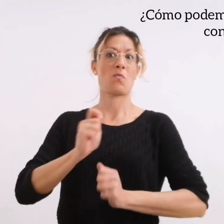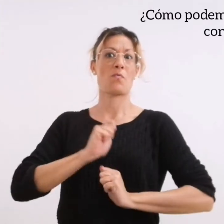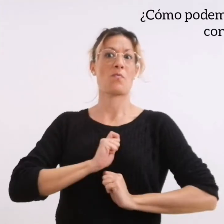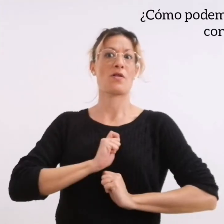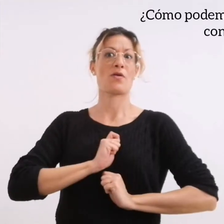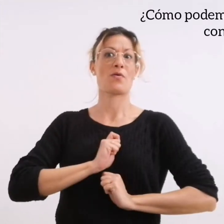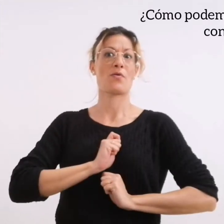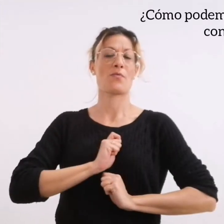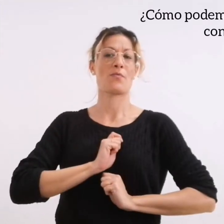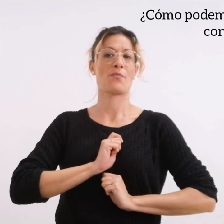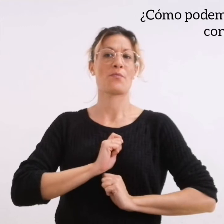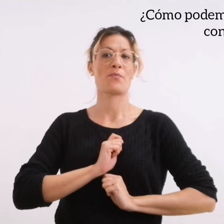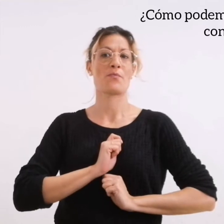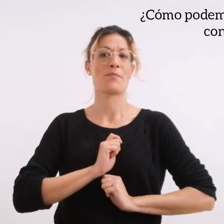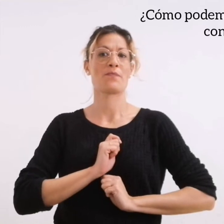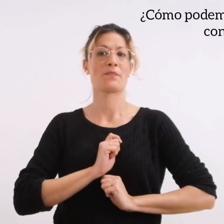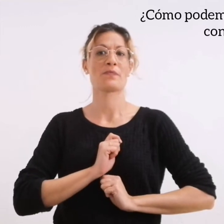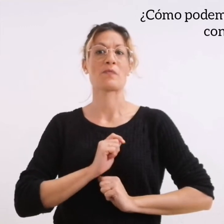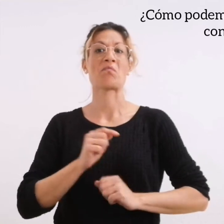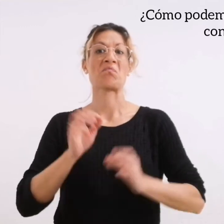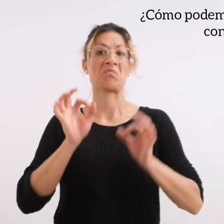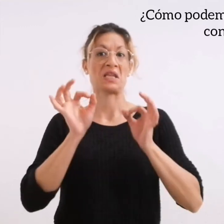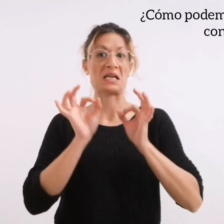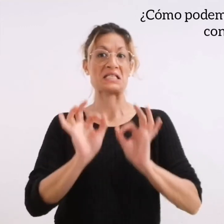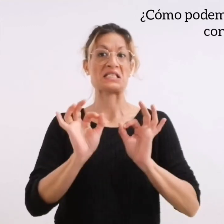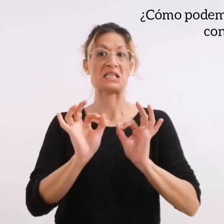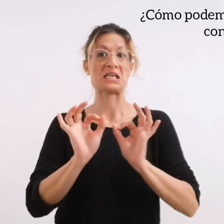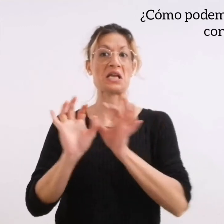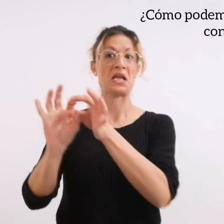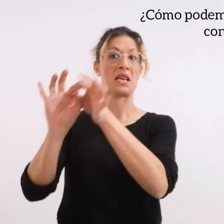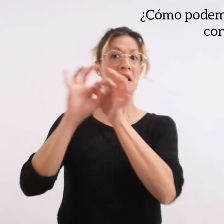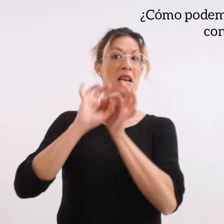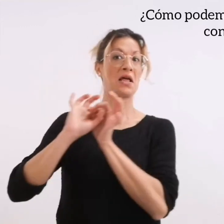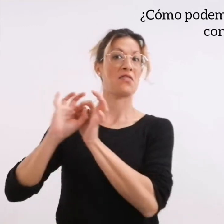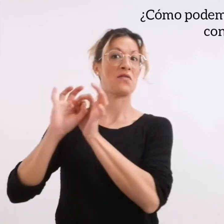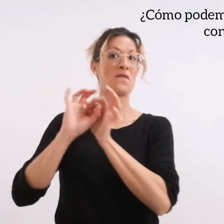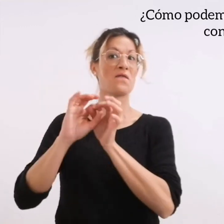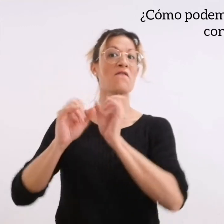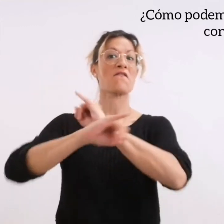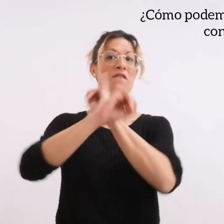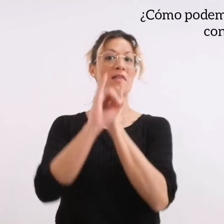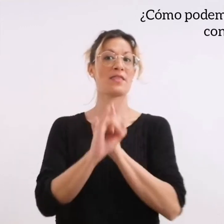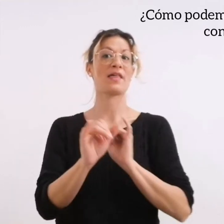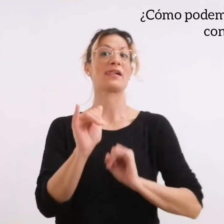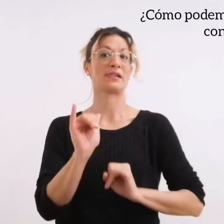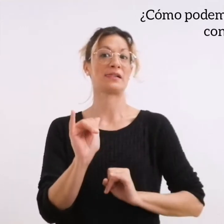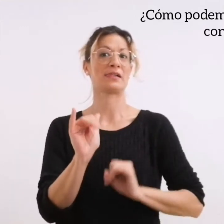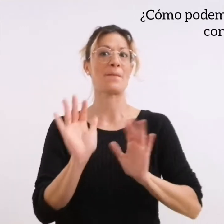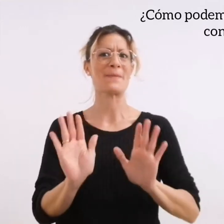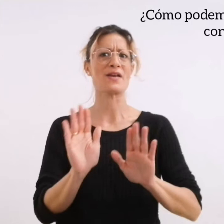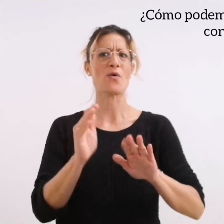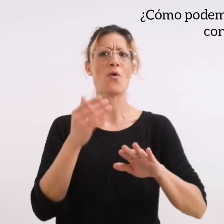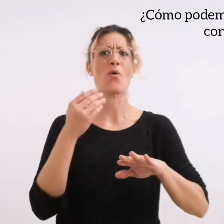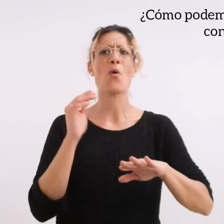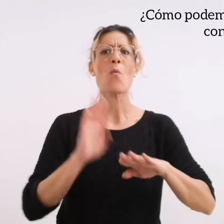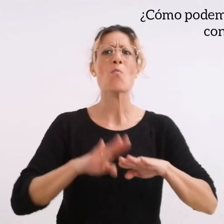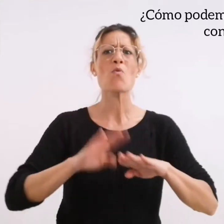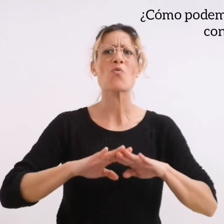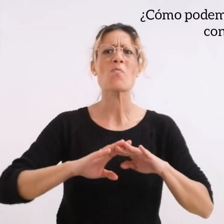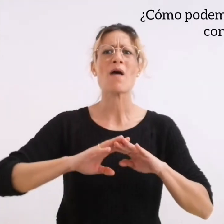espíritu. Y en esa condición, teniendo esa relación, el hombre puede ser feliz. Pero por culpa de Satanás, el hombre cayó en el